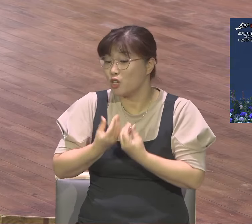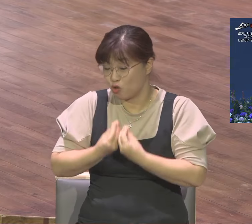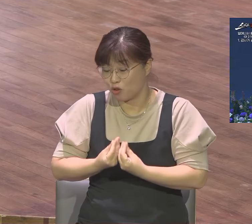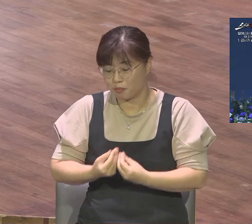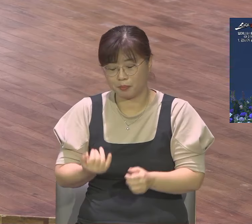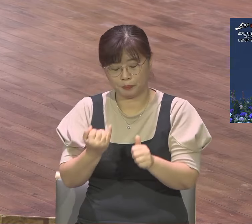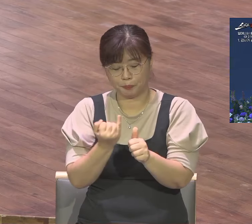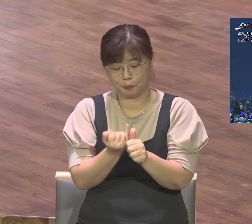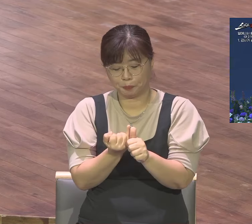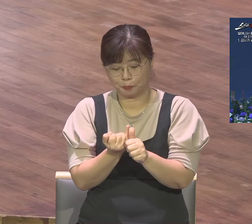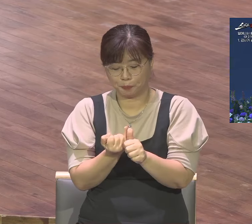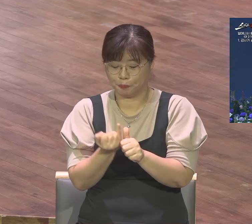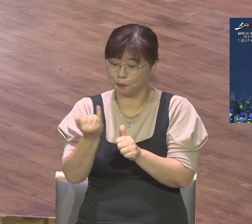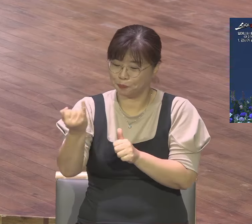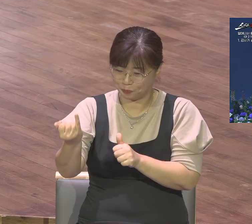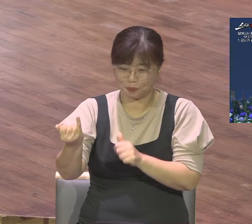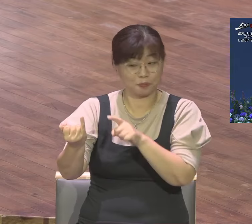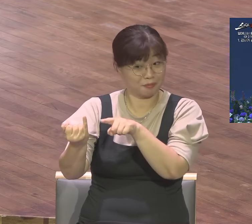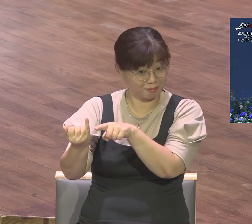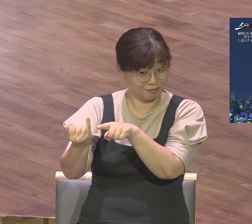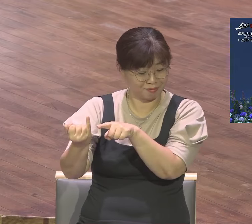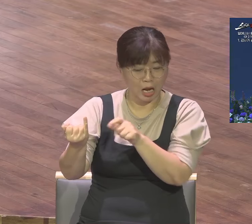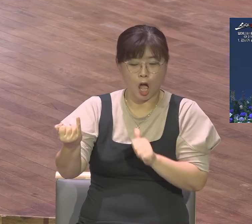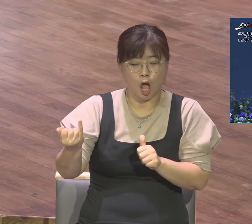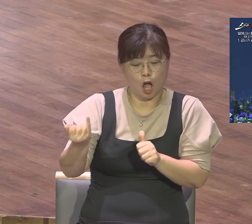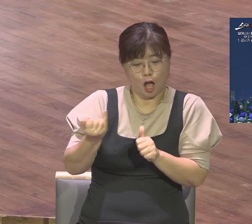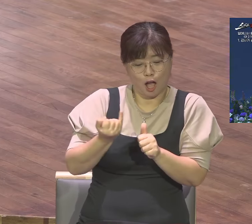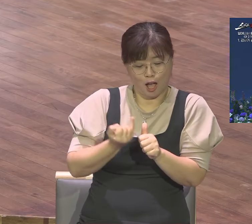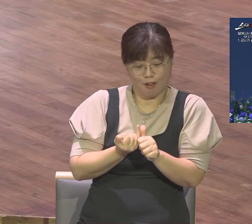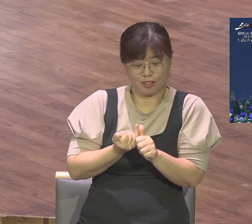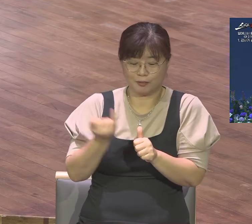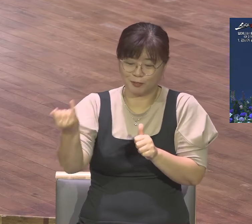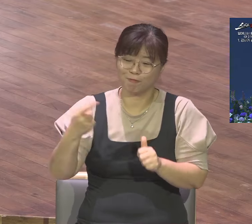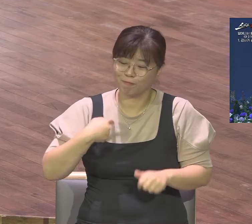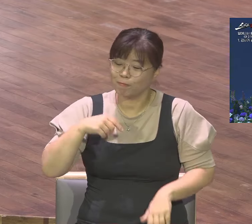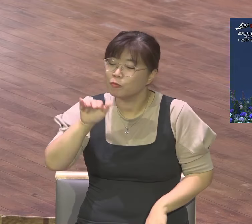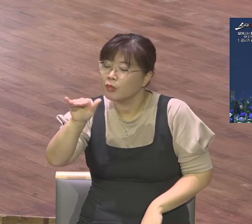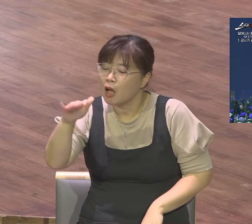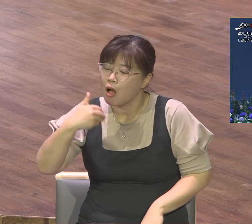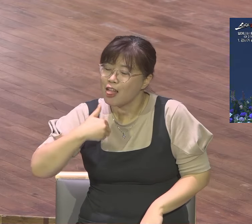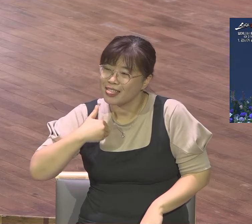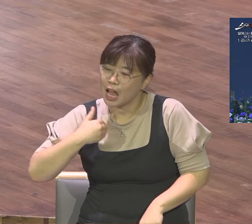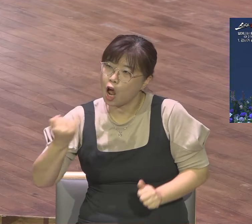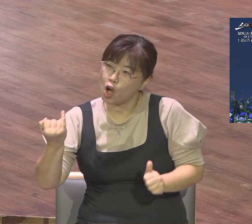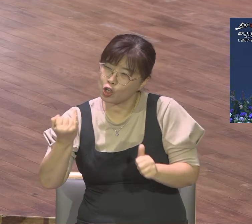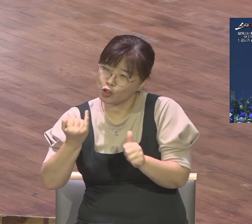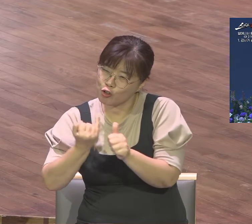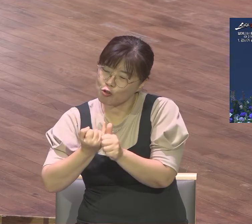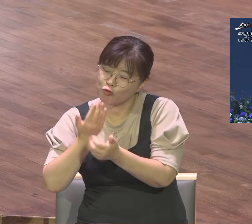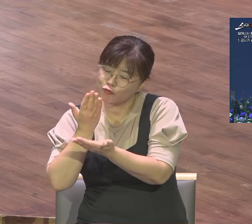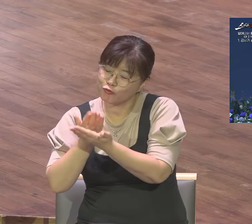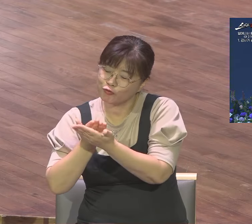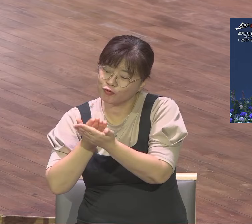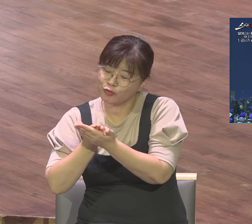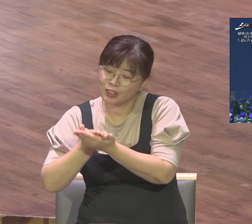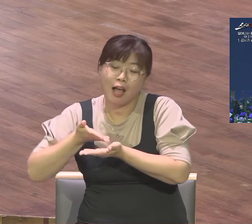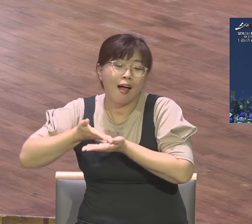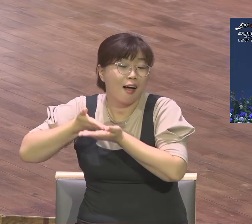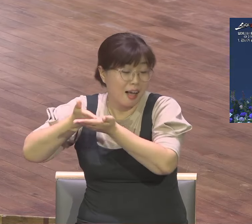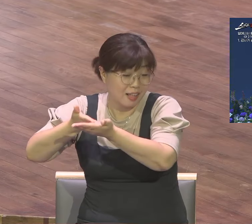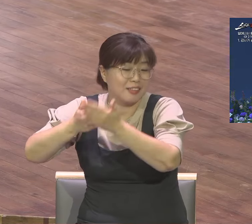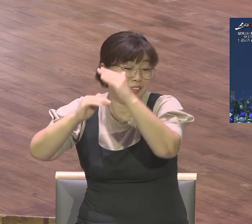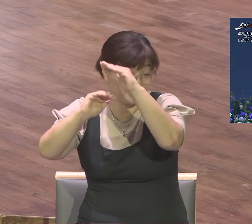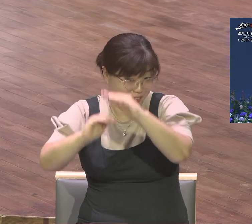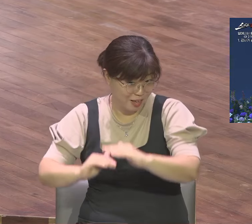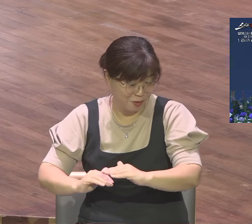영적으로 바라볼 때 창세기 3장 속에 빠져있던 우리를 찾아와서 구원의 손길을 내미는 예수 그리스도의